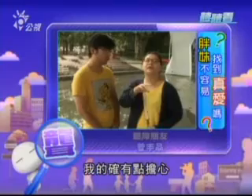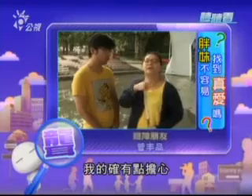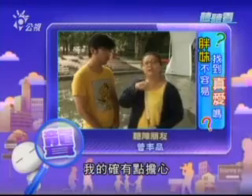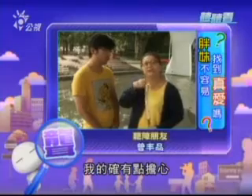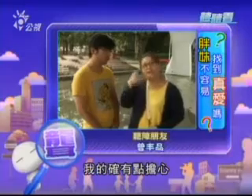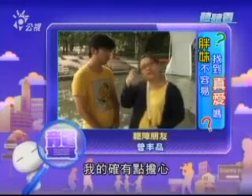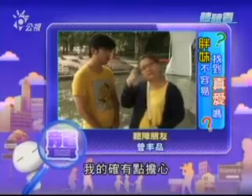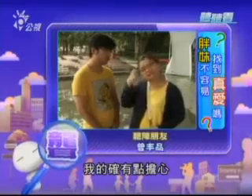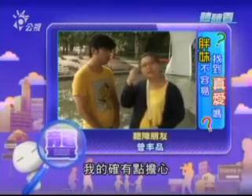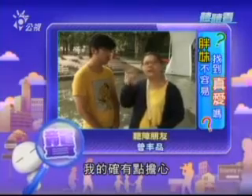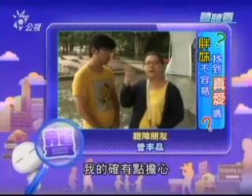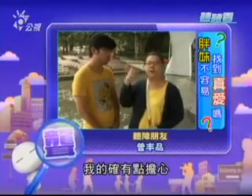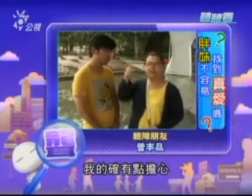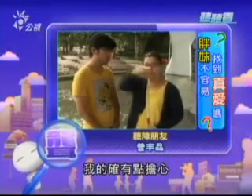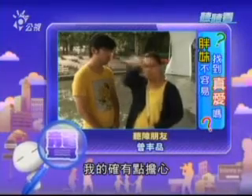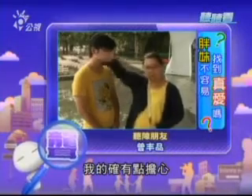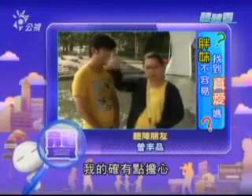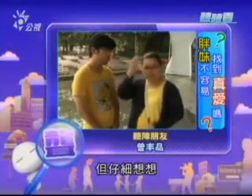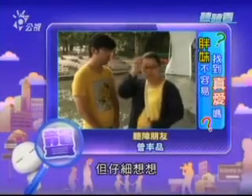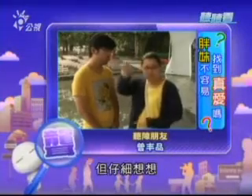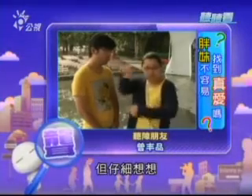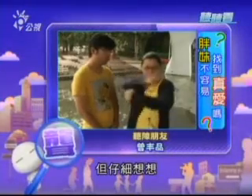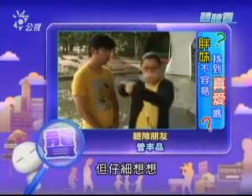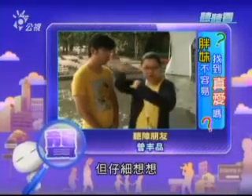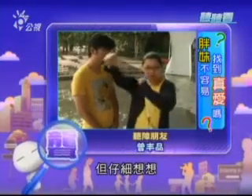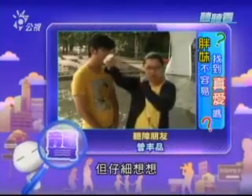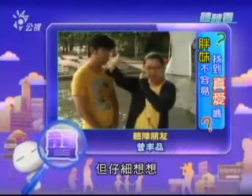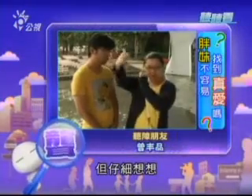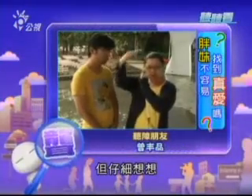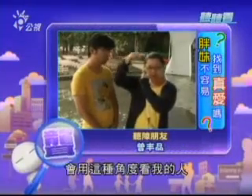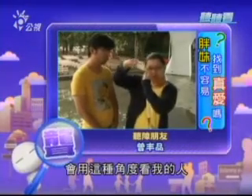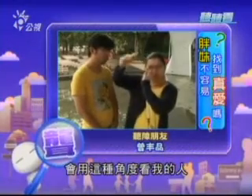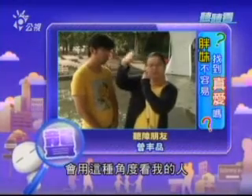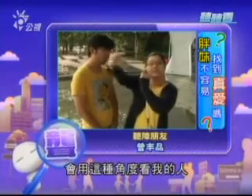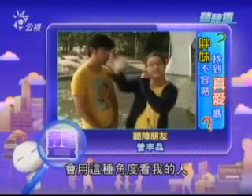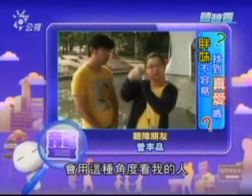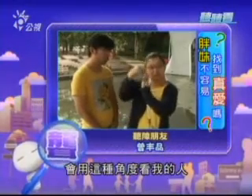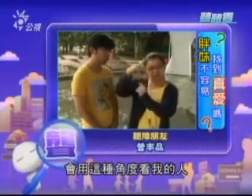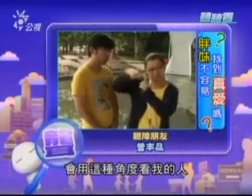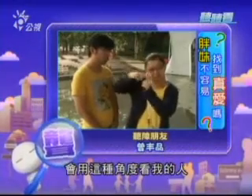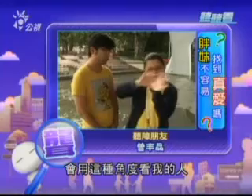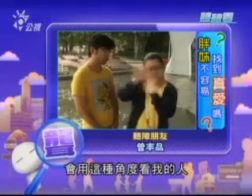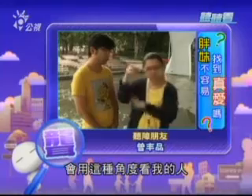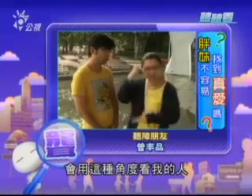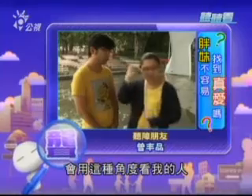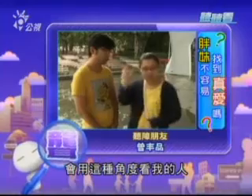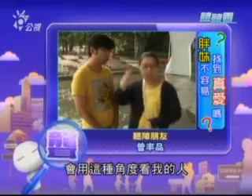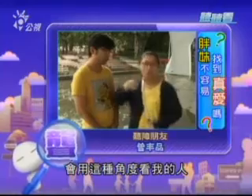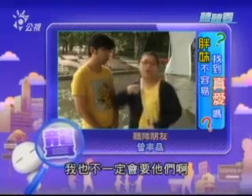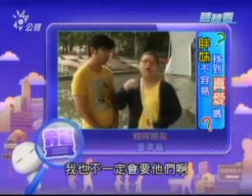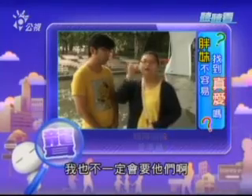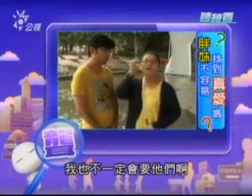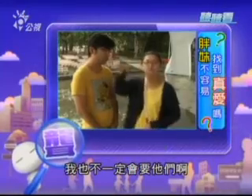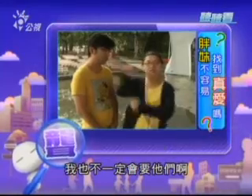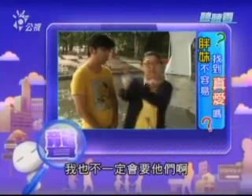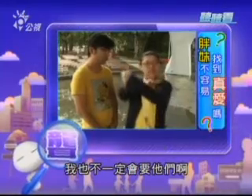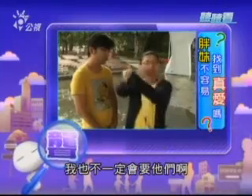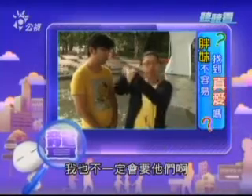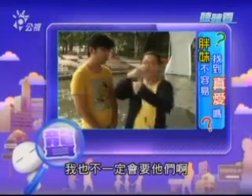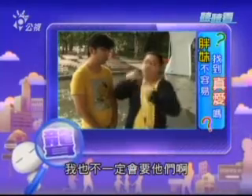的确有点担心。但仔细想想，会用这种角度看我的人，我也不一定会要他